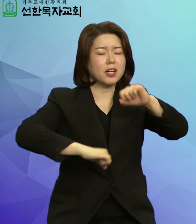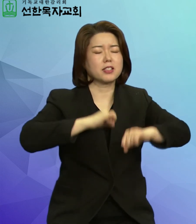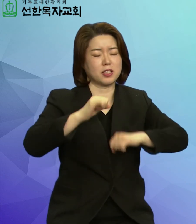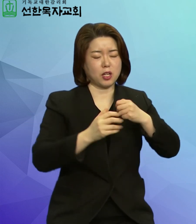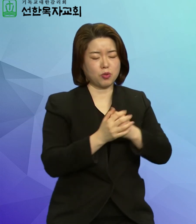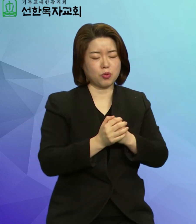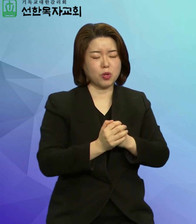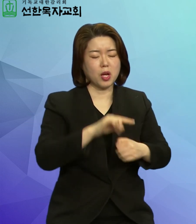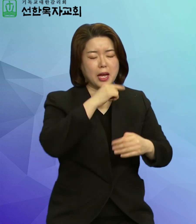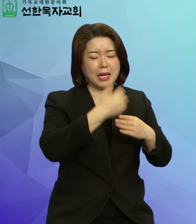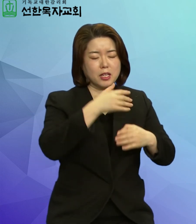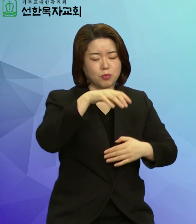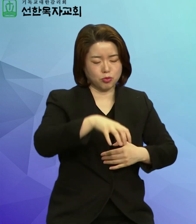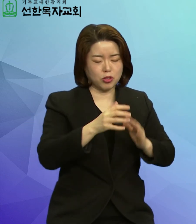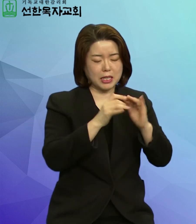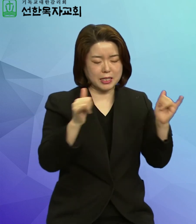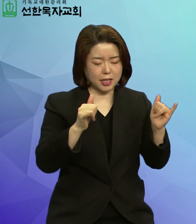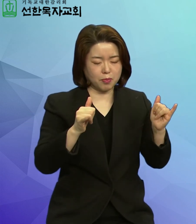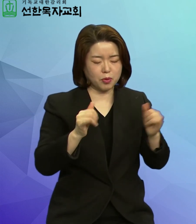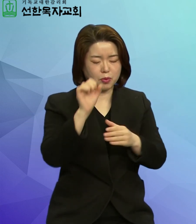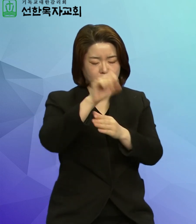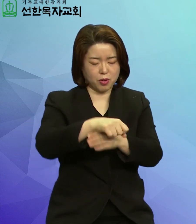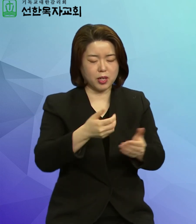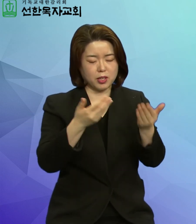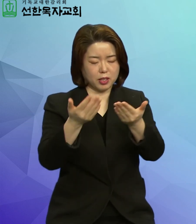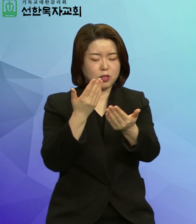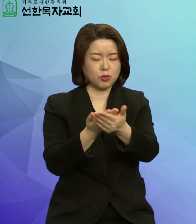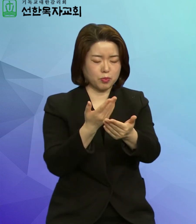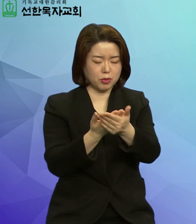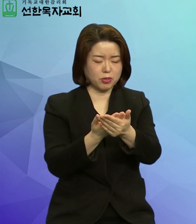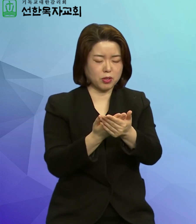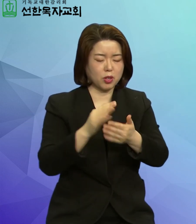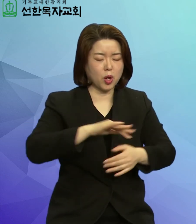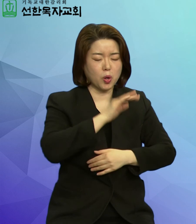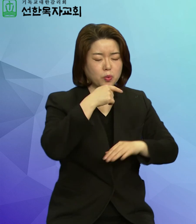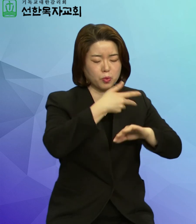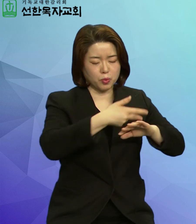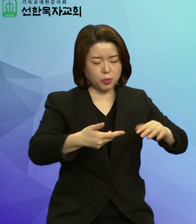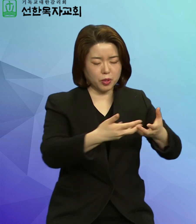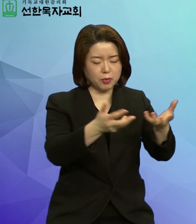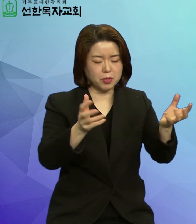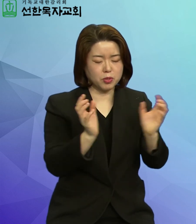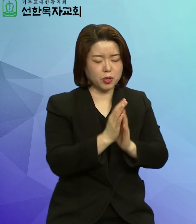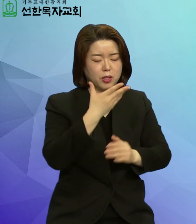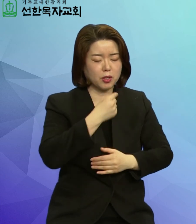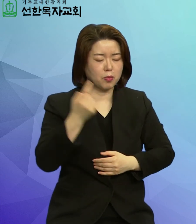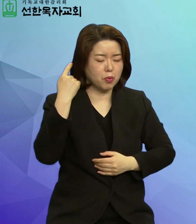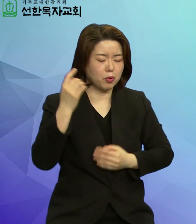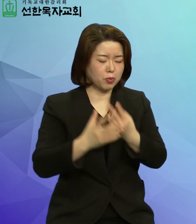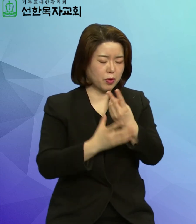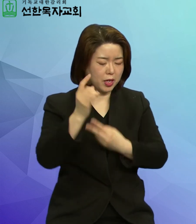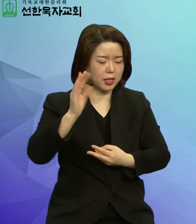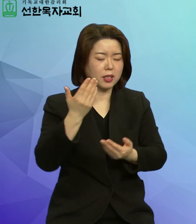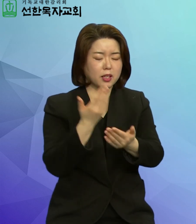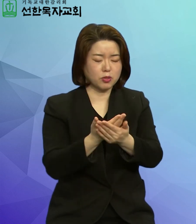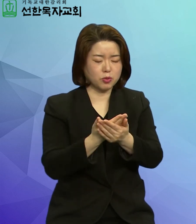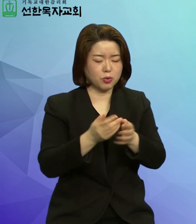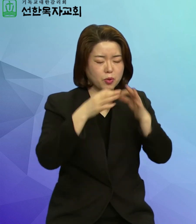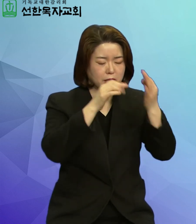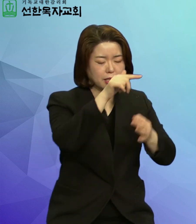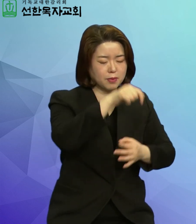진정한 자유 하나님 북한 주민들에게도 허락해 주소서. 우리 민족이 복음으로 하나 되게